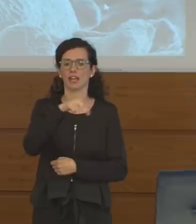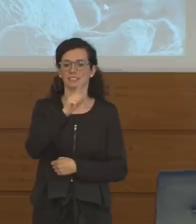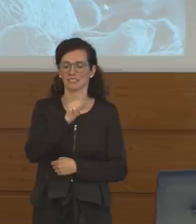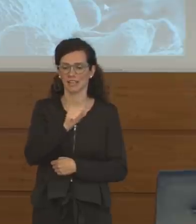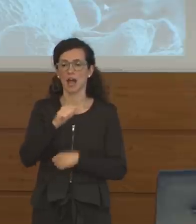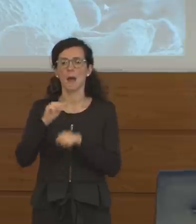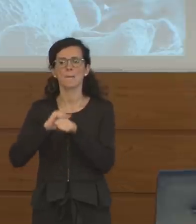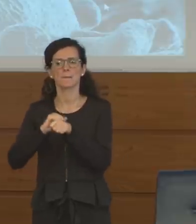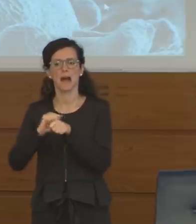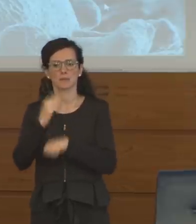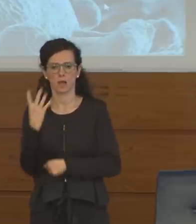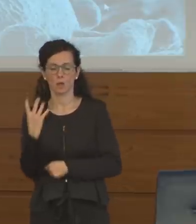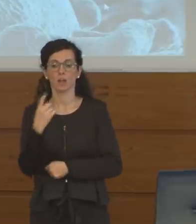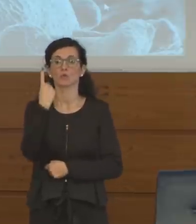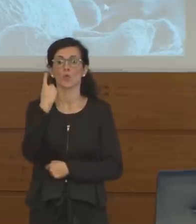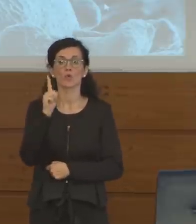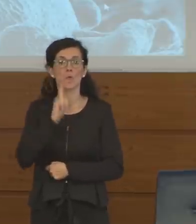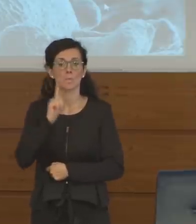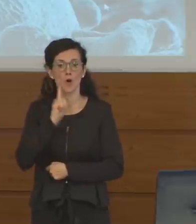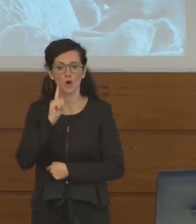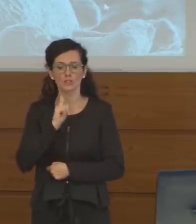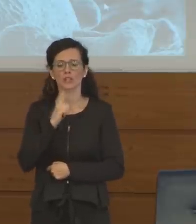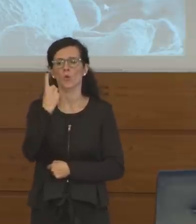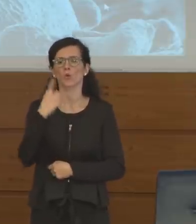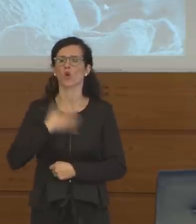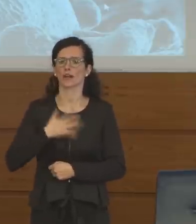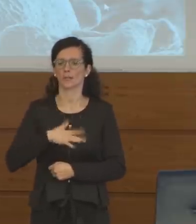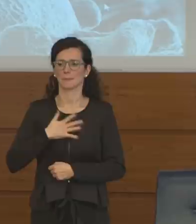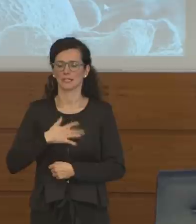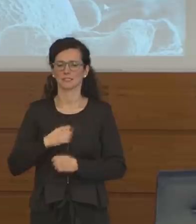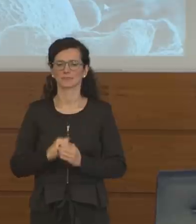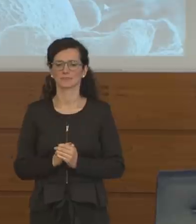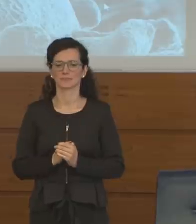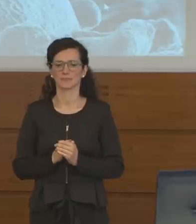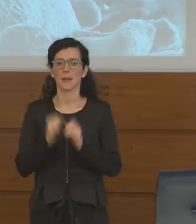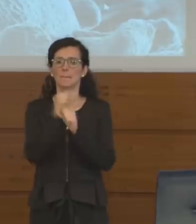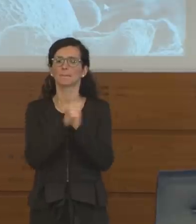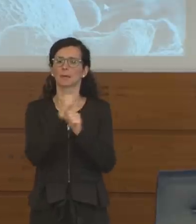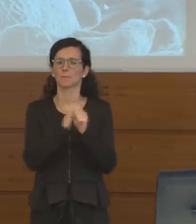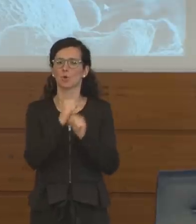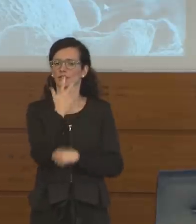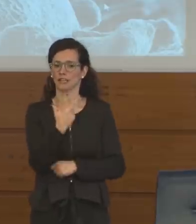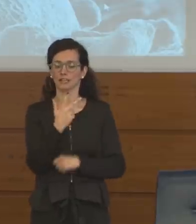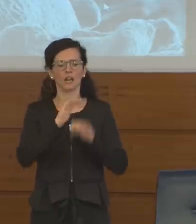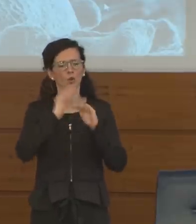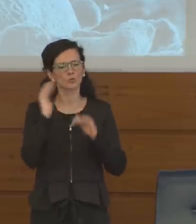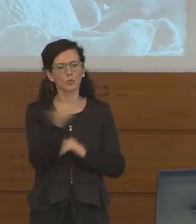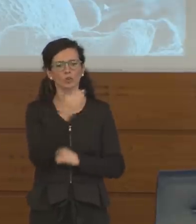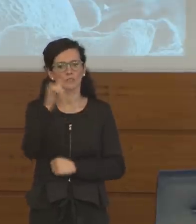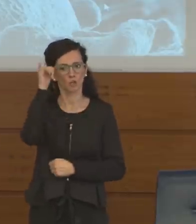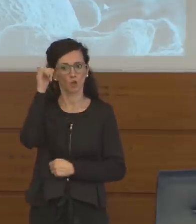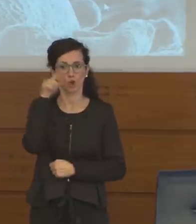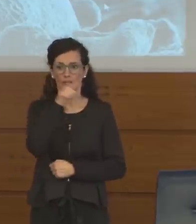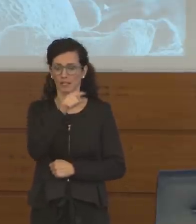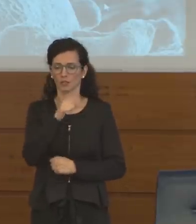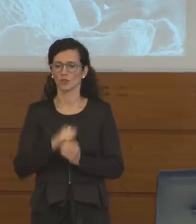Parma, 1 per Modena, 1 per Rimini. Piemonte sono 3, tutte a Torino.